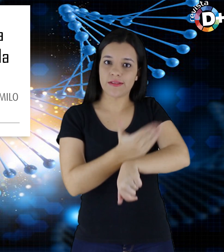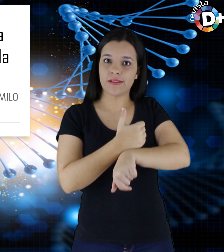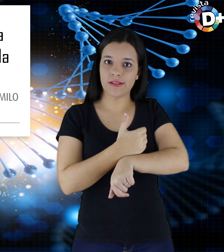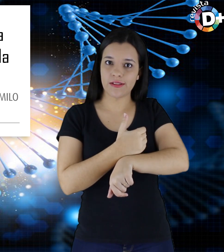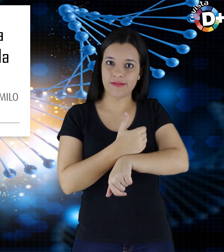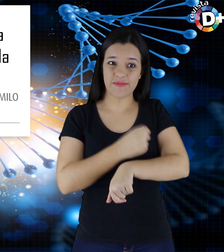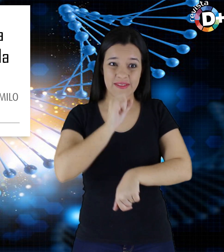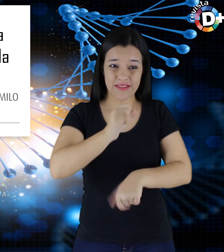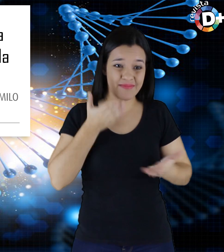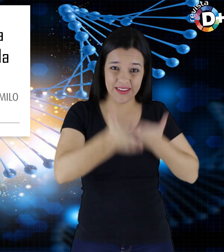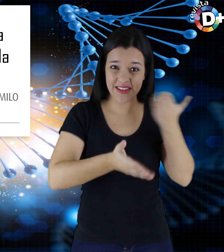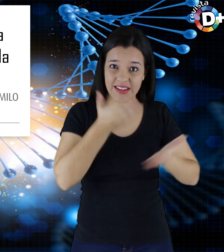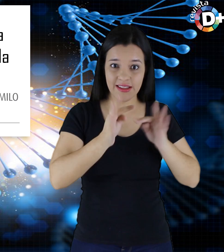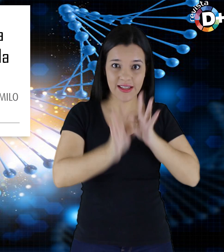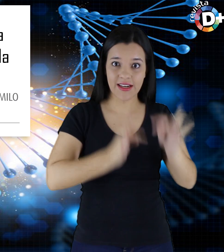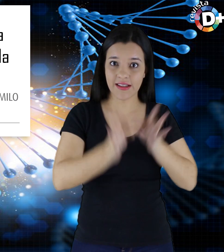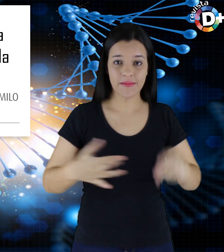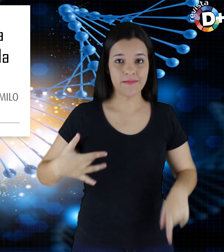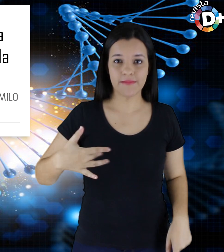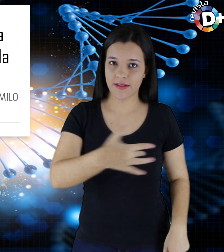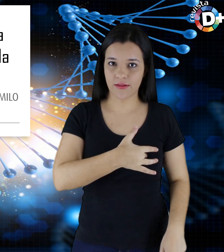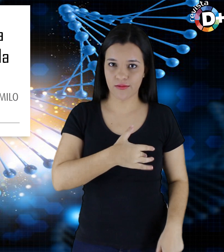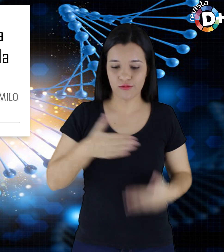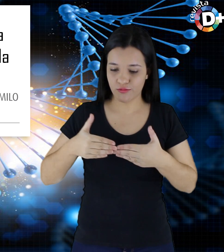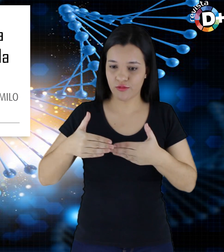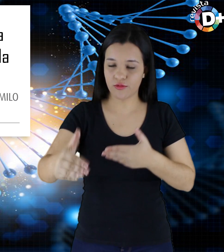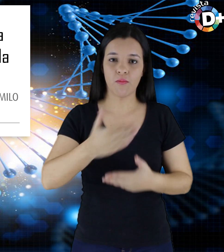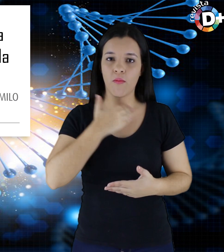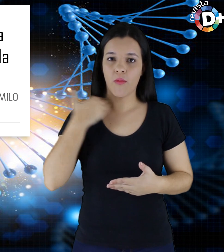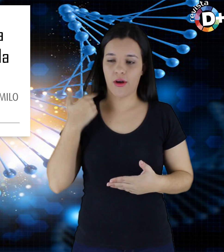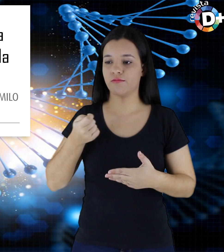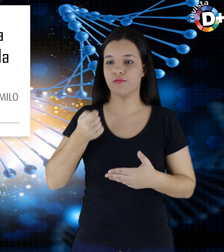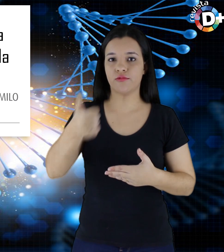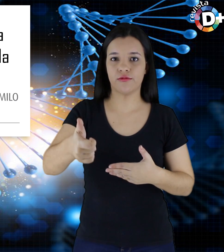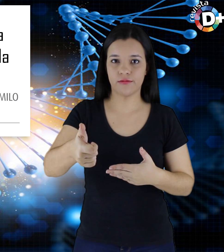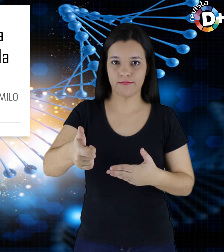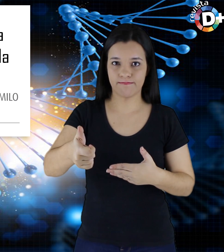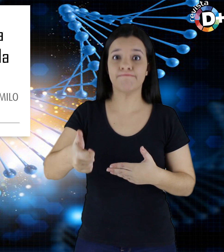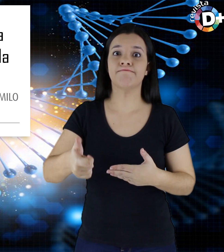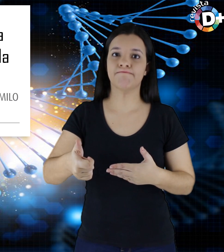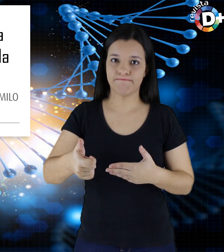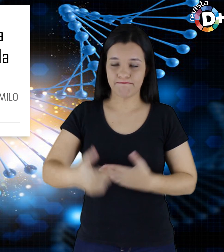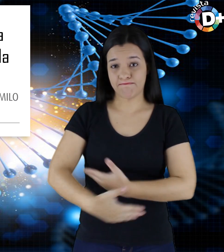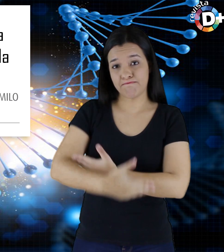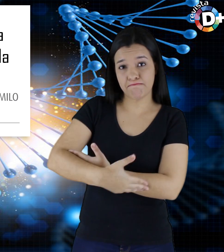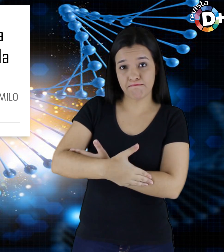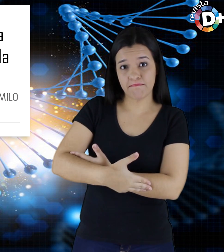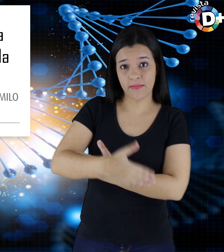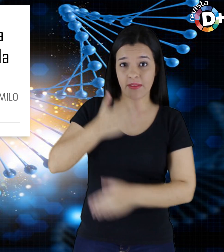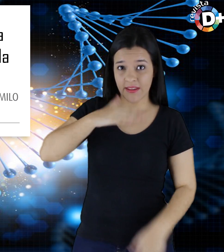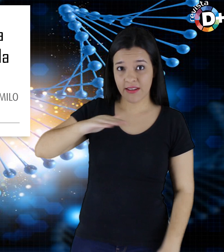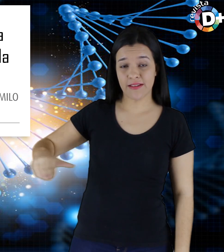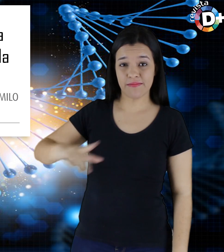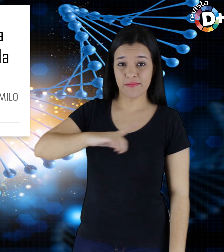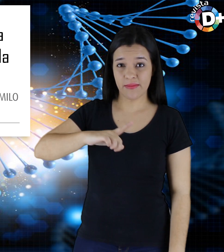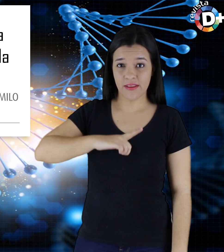necessários, a expectativa de vida pode ser curta. As crianças que têm atrofia muscular espinhal